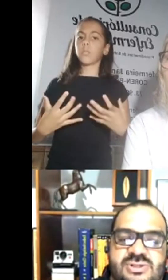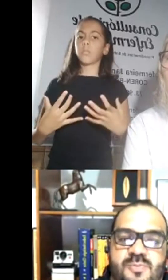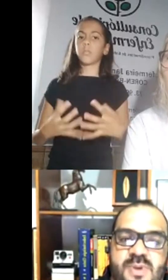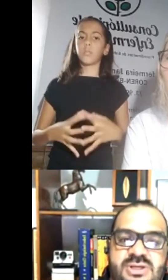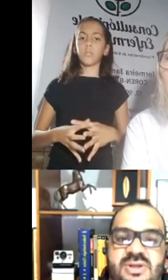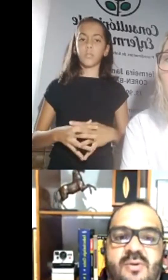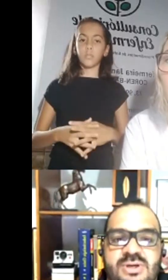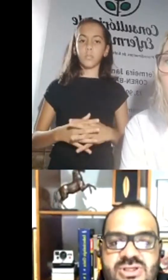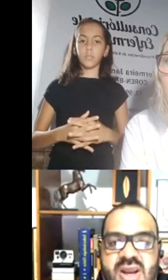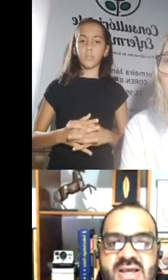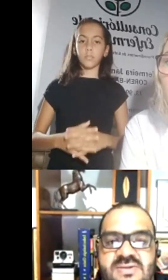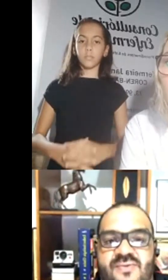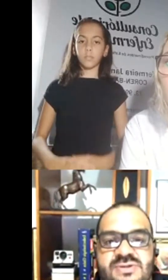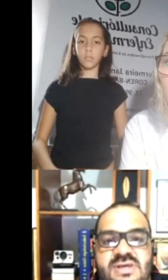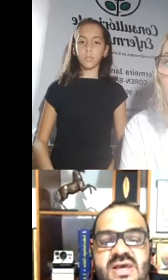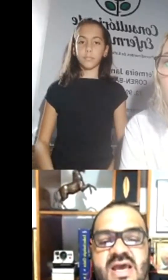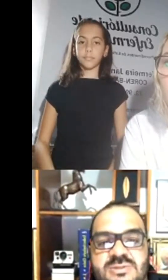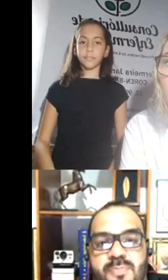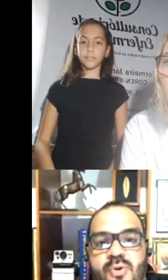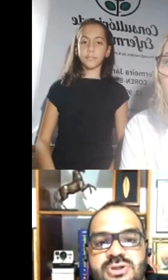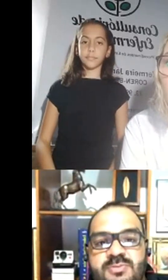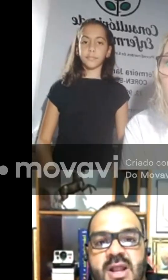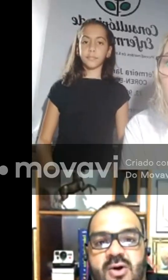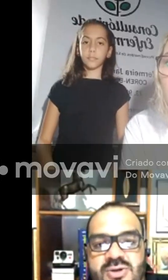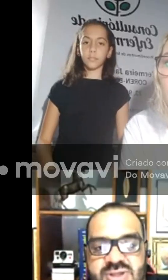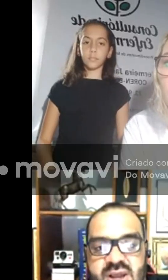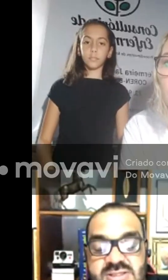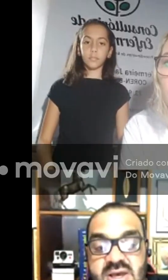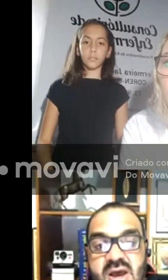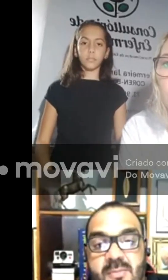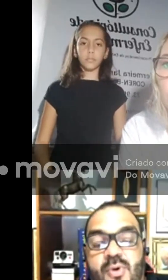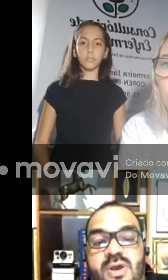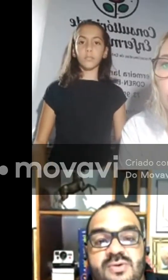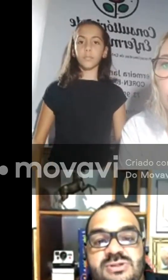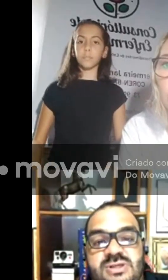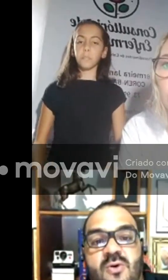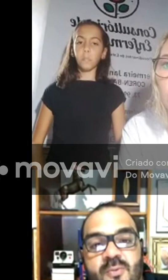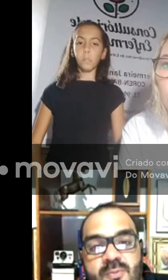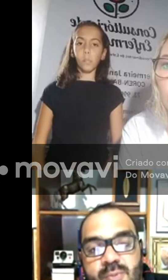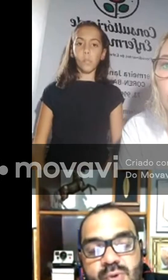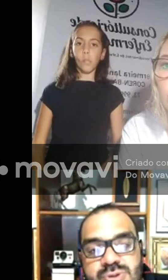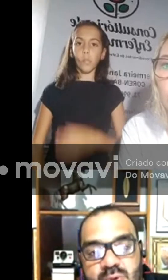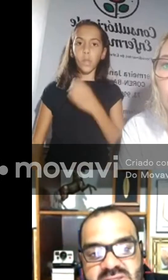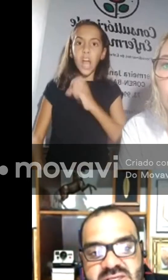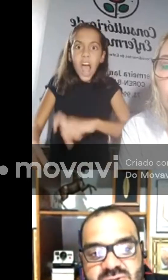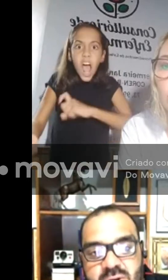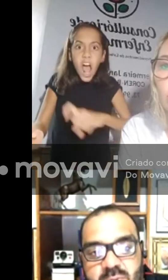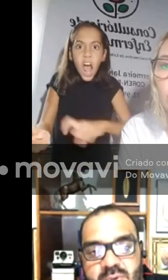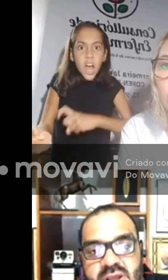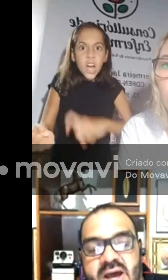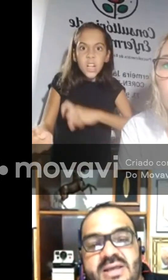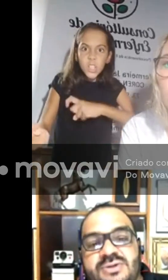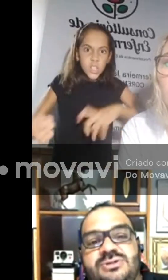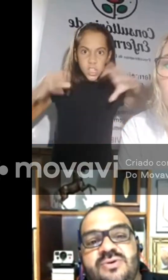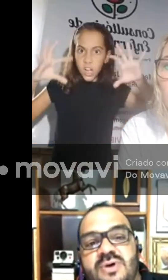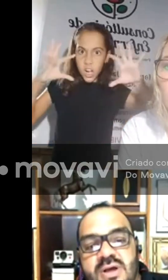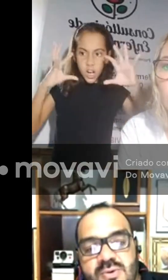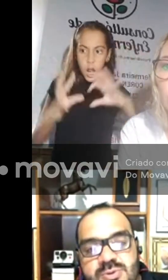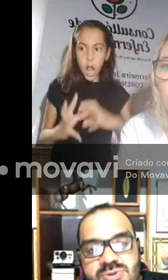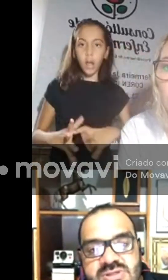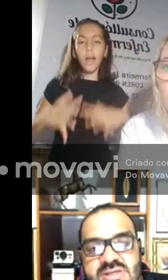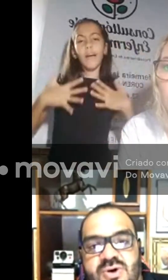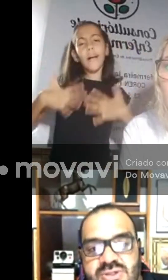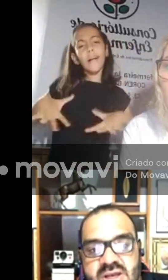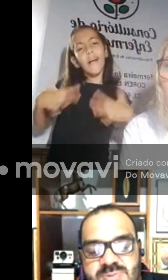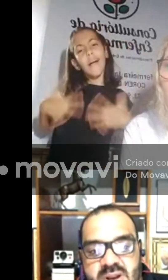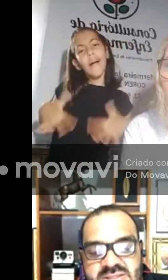você é submetido a um estresse, você responde melhor ao estresse, porque o seu músculo acessório pulmonar e os